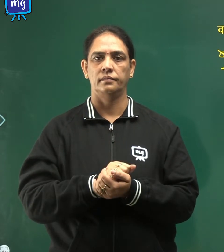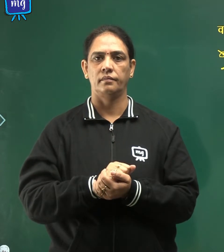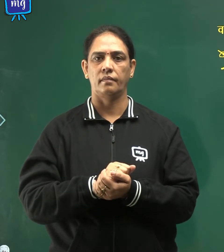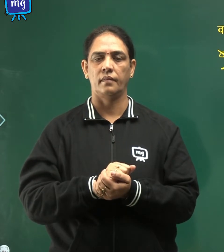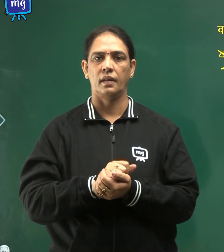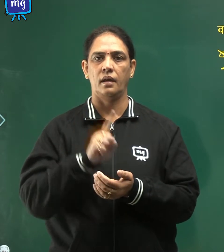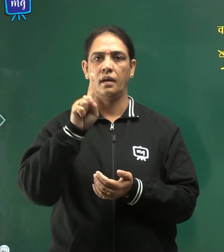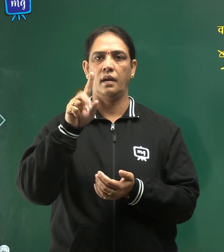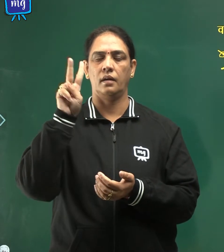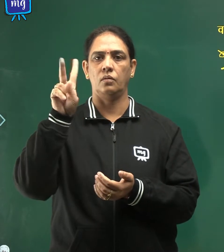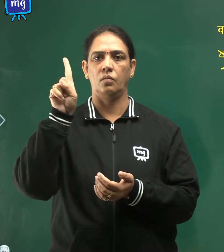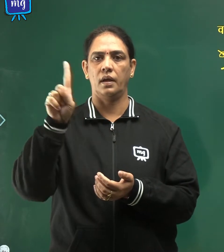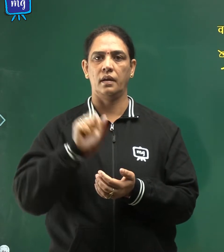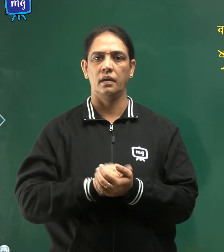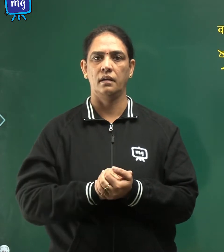121